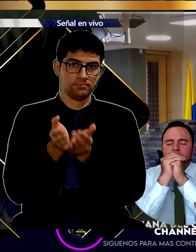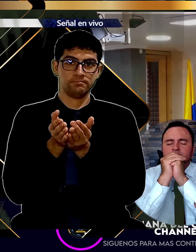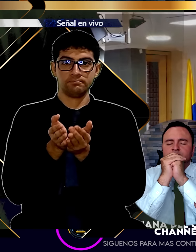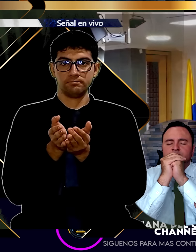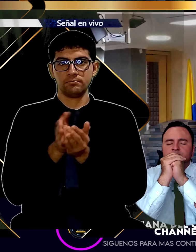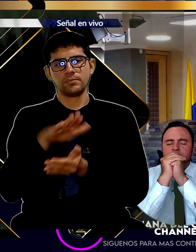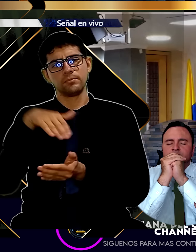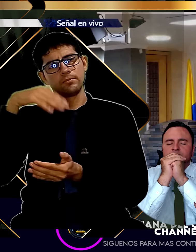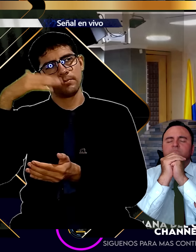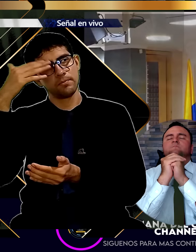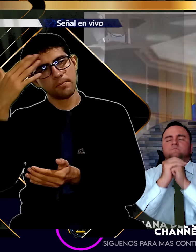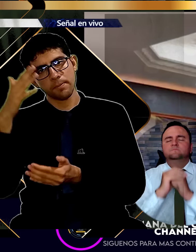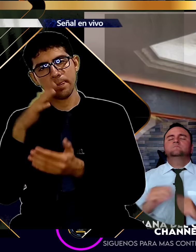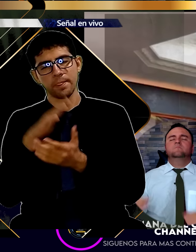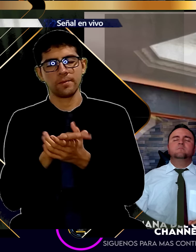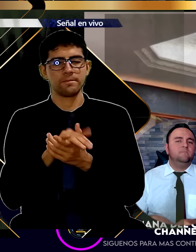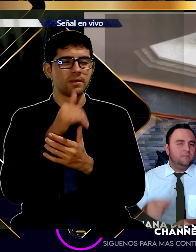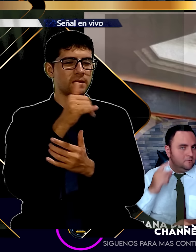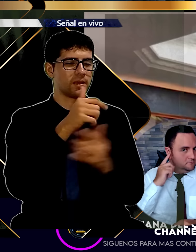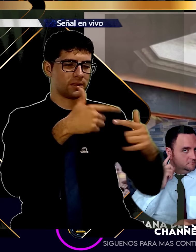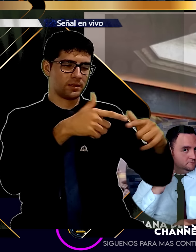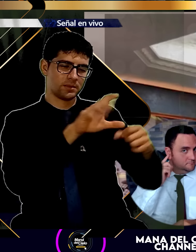Porque no nos ha escogido Dios para ira.